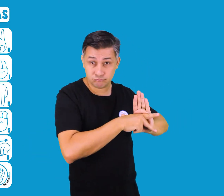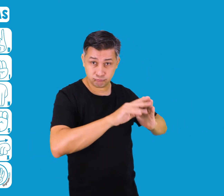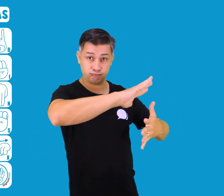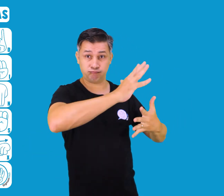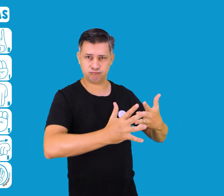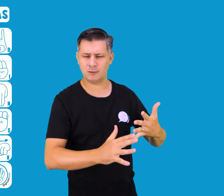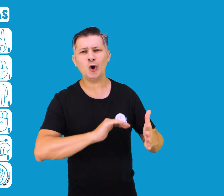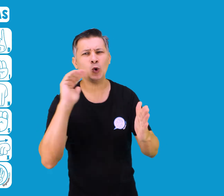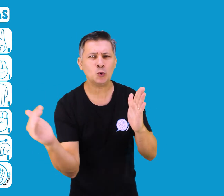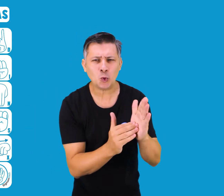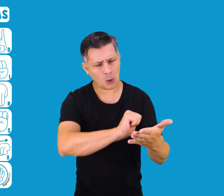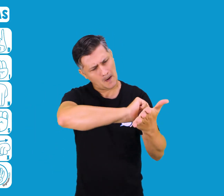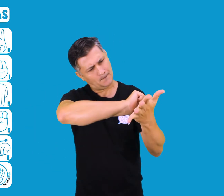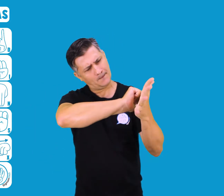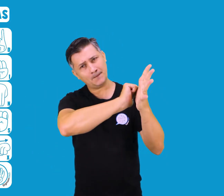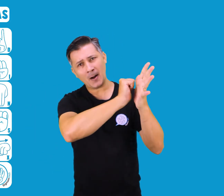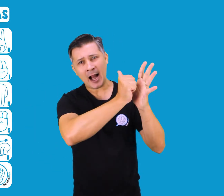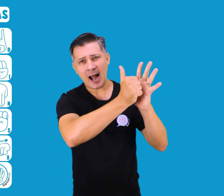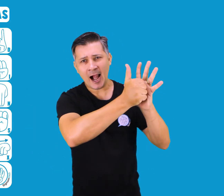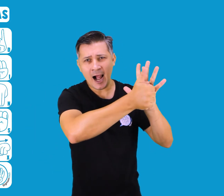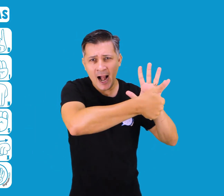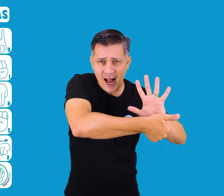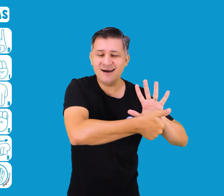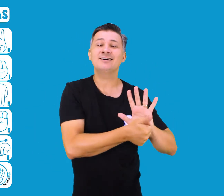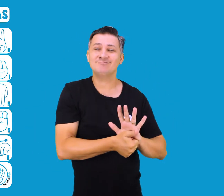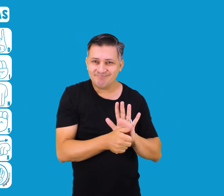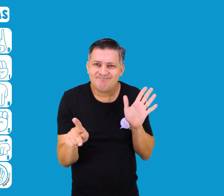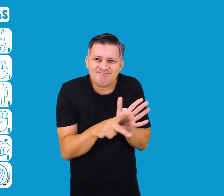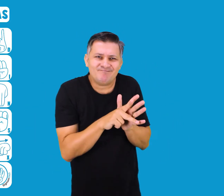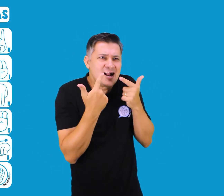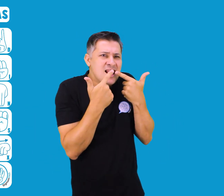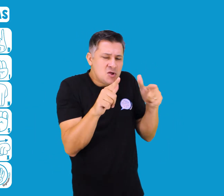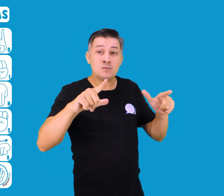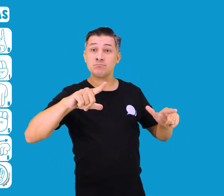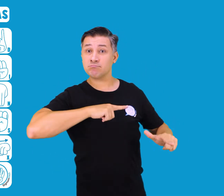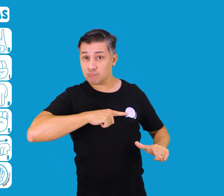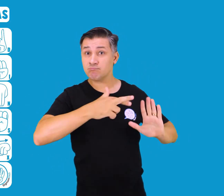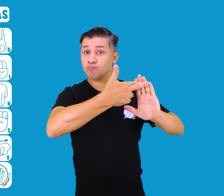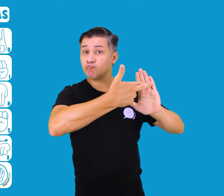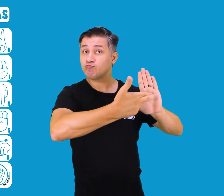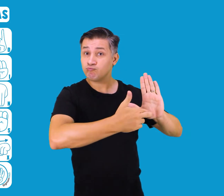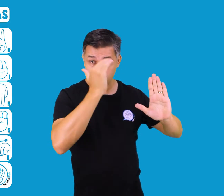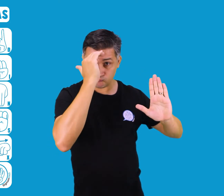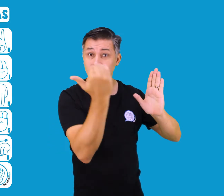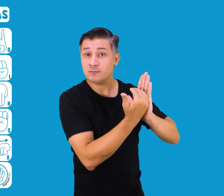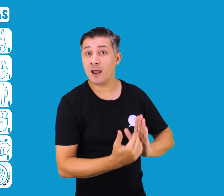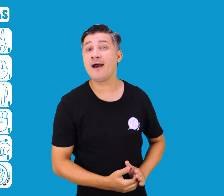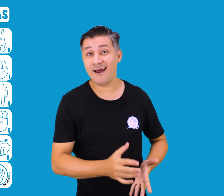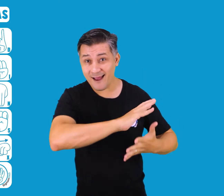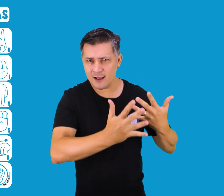e gramática próprias. Enfim, todos os parâmetros necessários para que uma língua seja